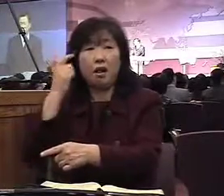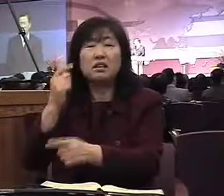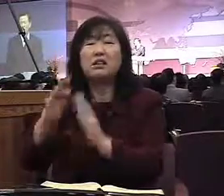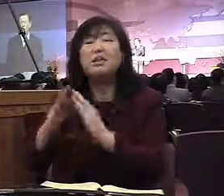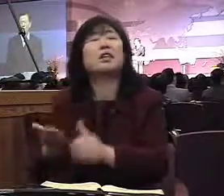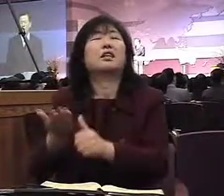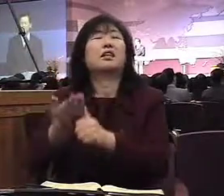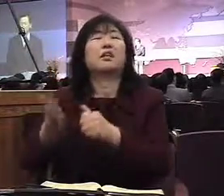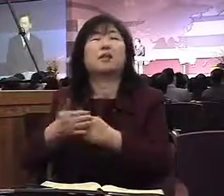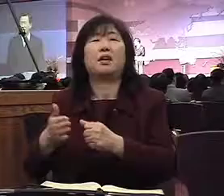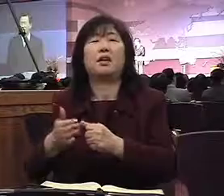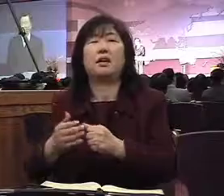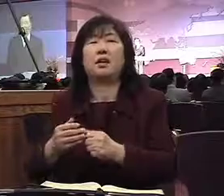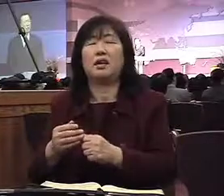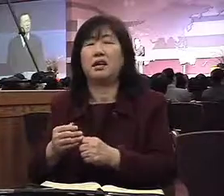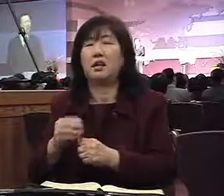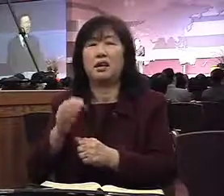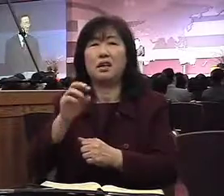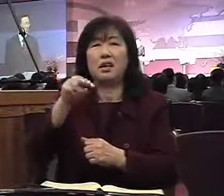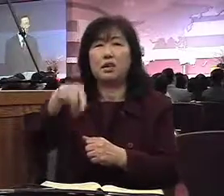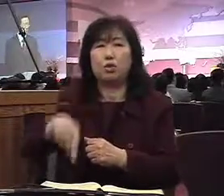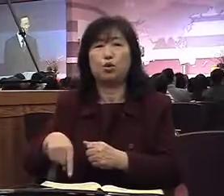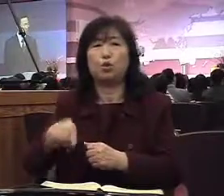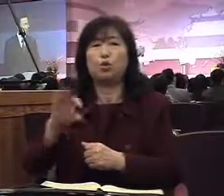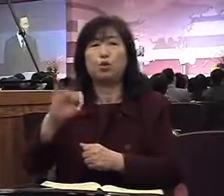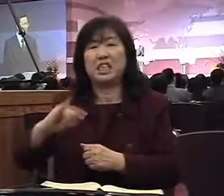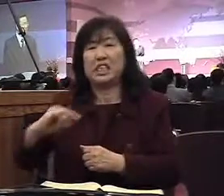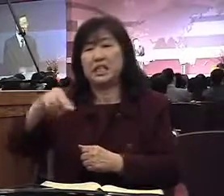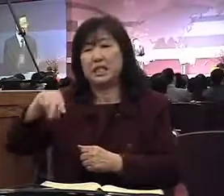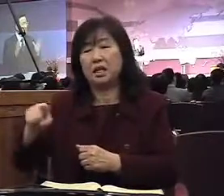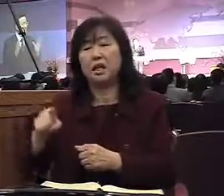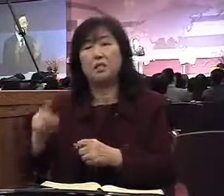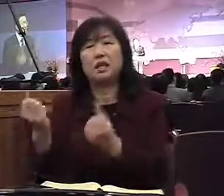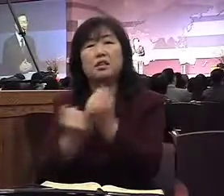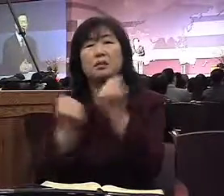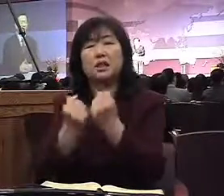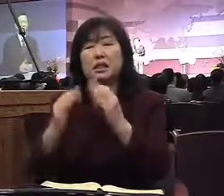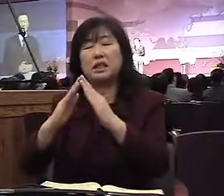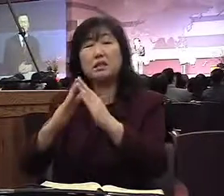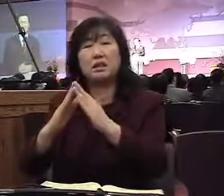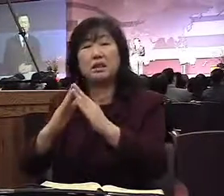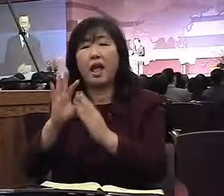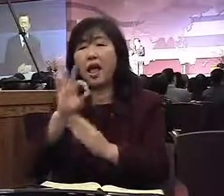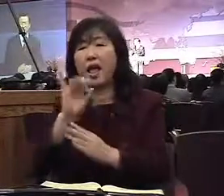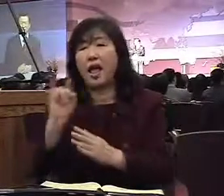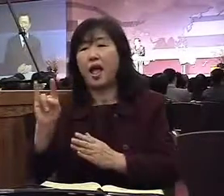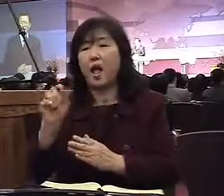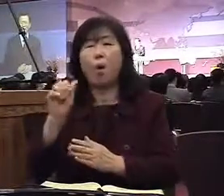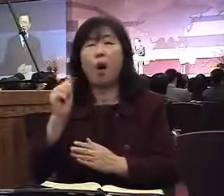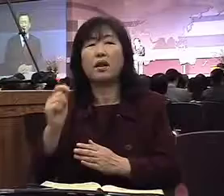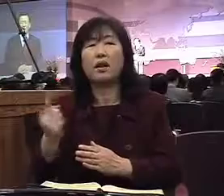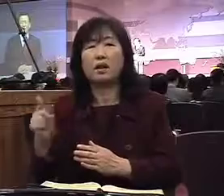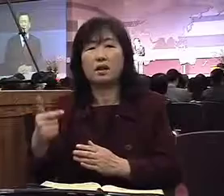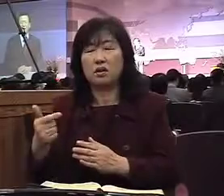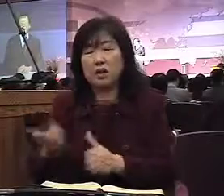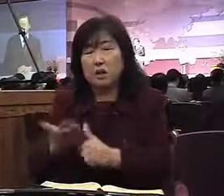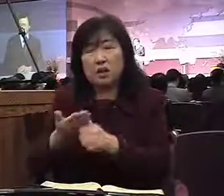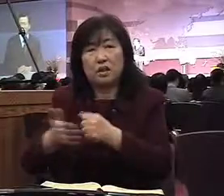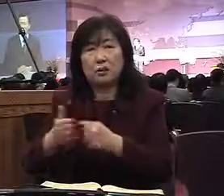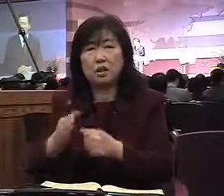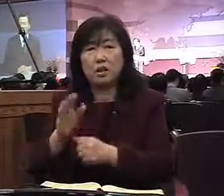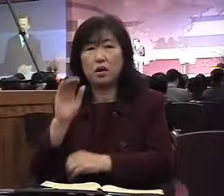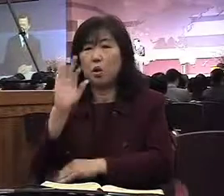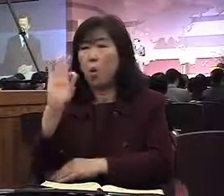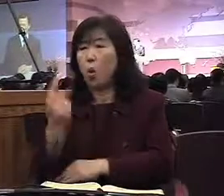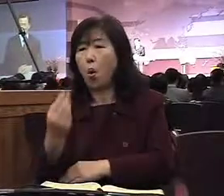죽었죠? 그 수의사들이 설명을 하더랍니다. 집에서 그 애완용으로 키웠기 때문에 오리가 뭘 하나를